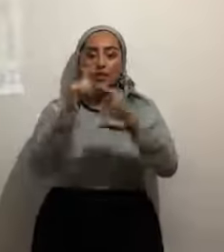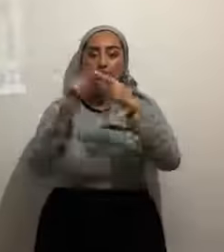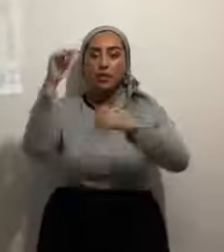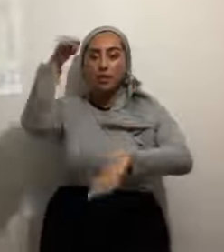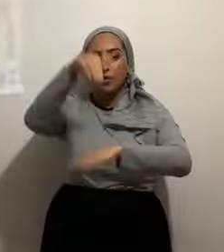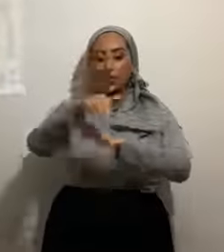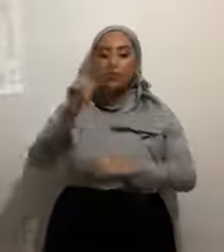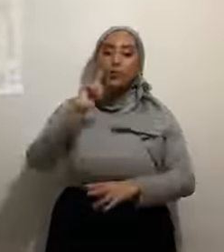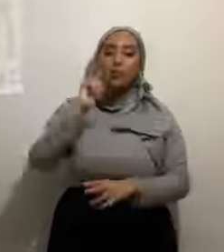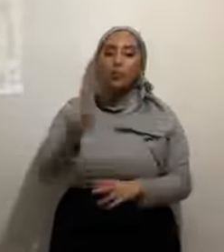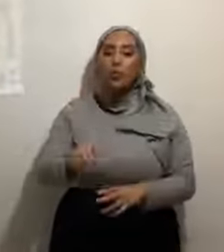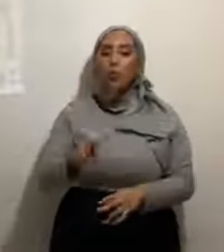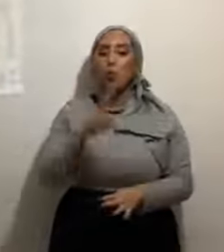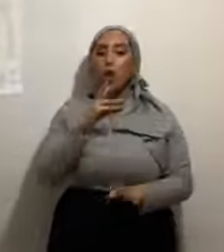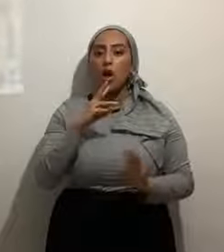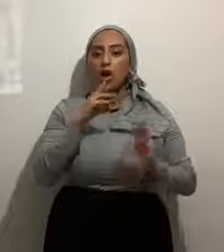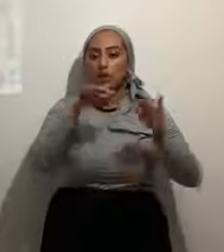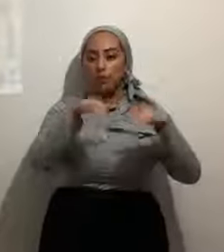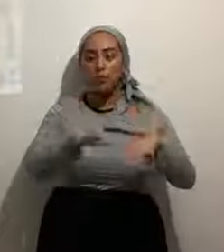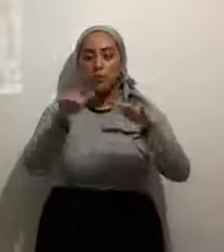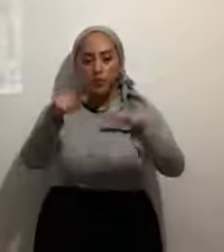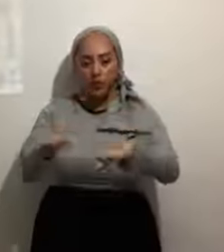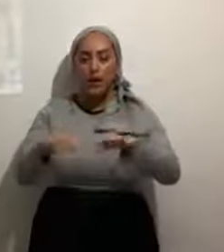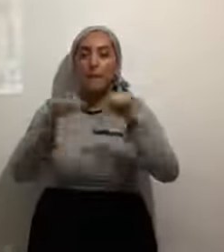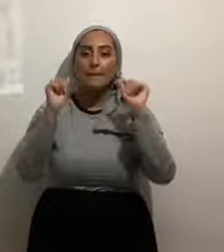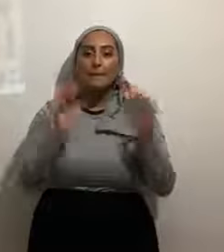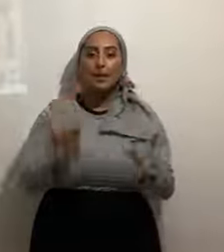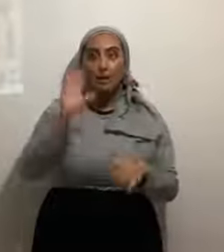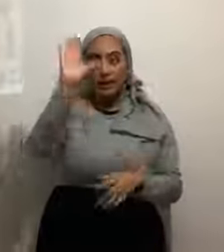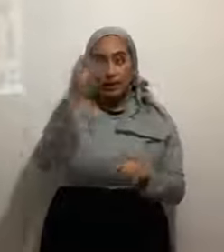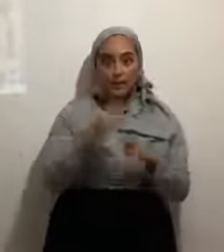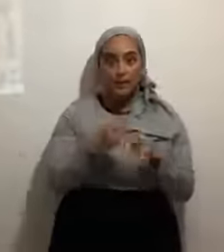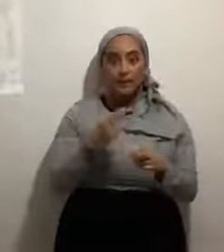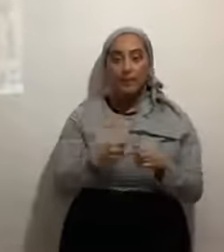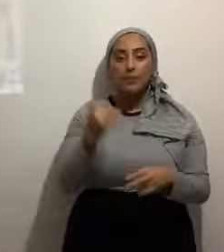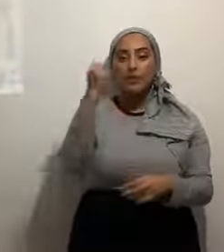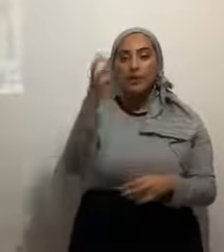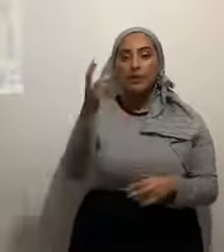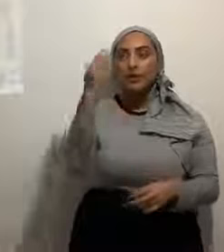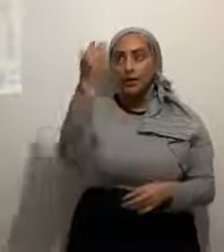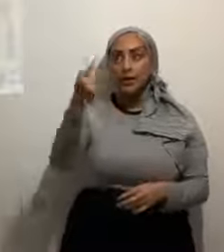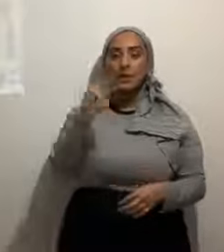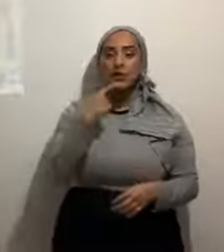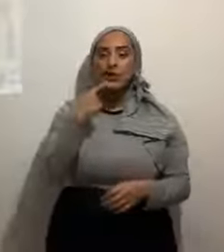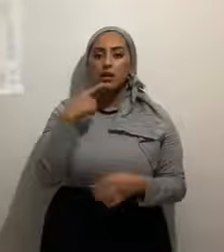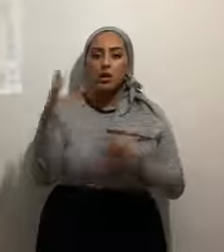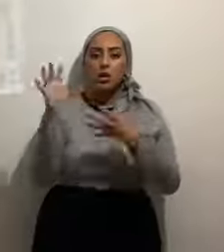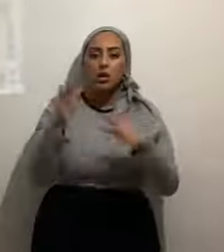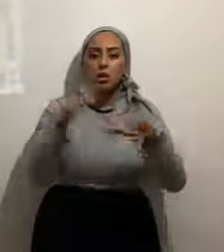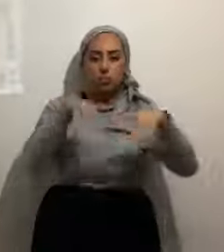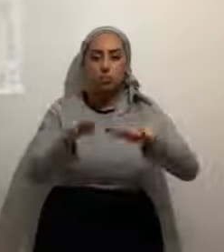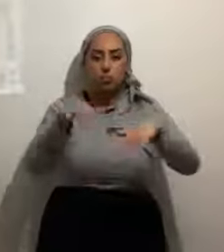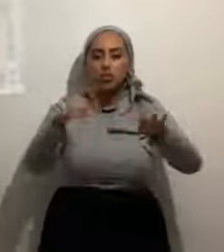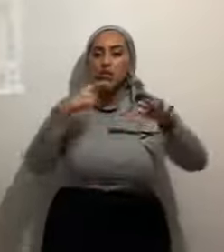mar, bendito es su nombre. ¿O acaso no Yahshua dijo que se calmara el mar en la